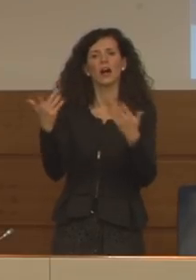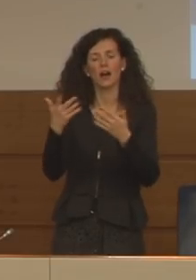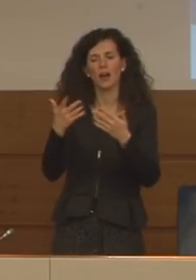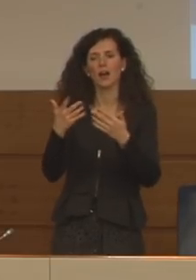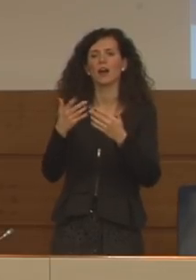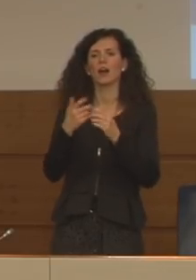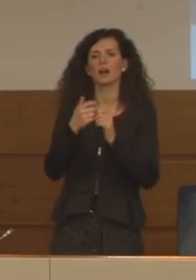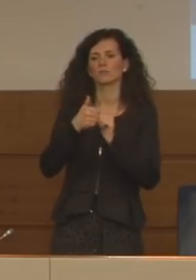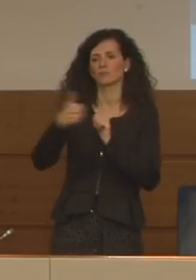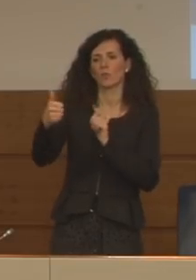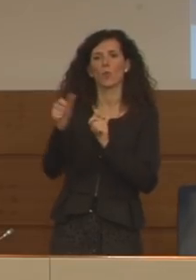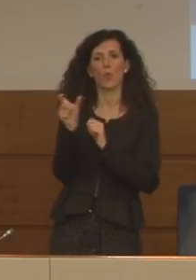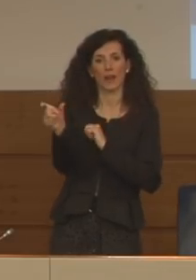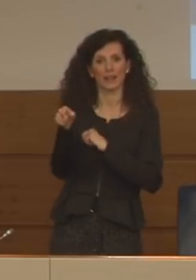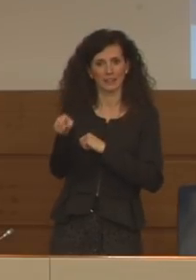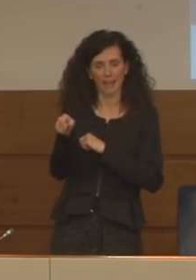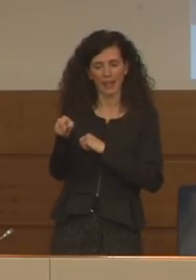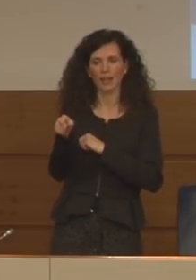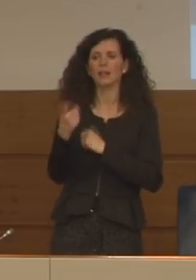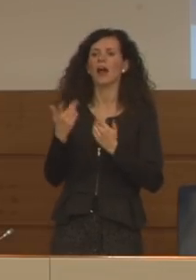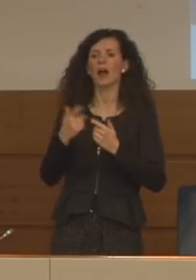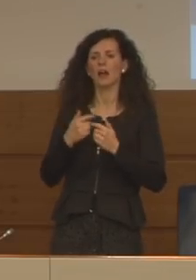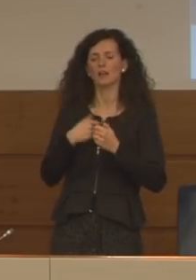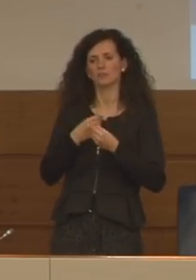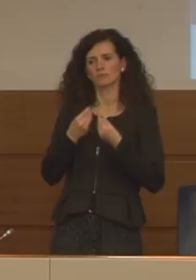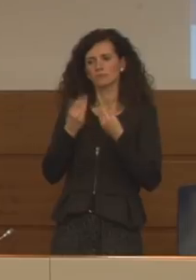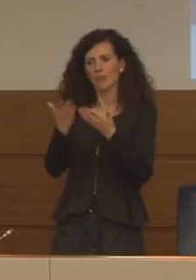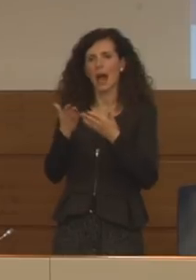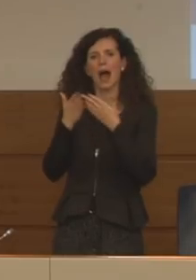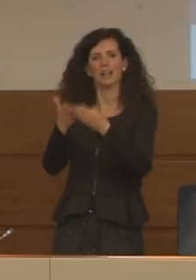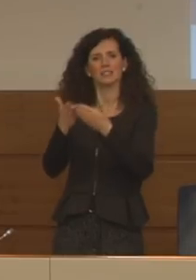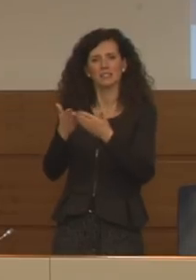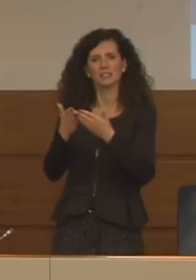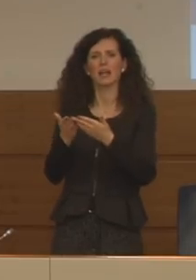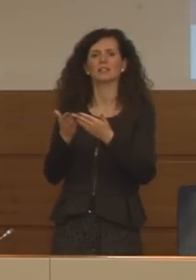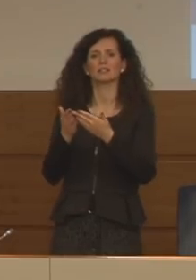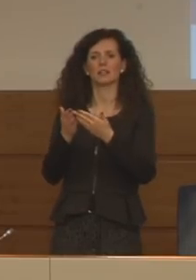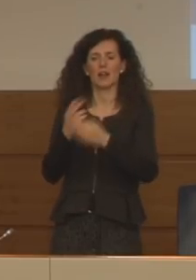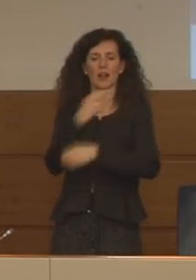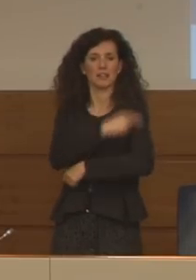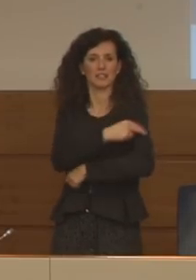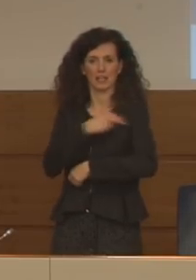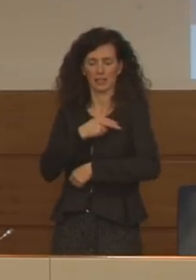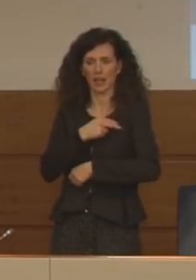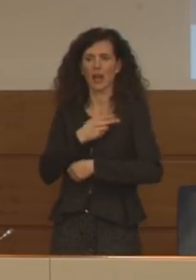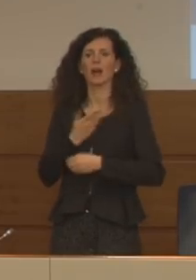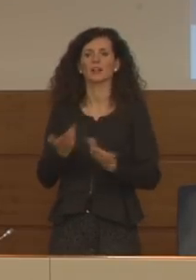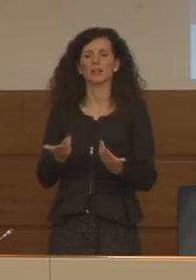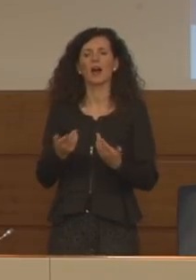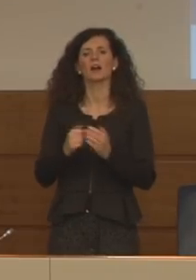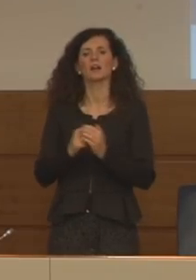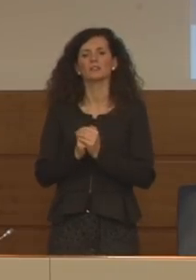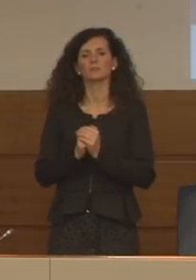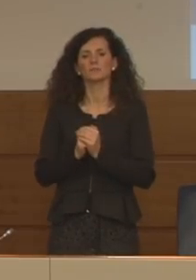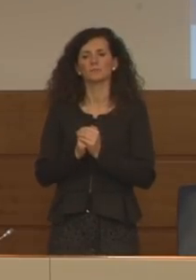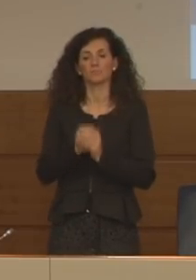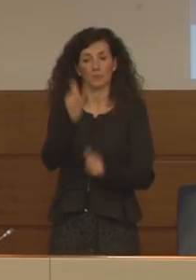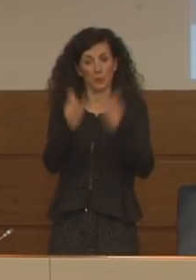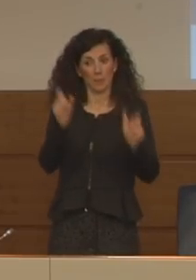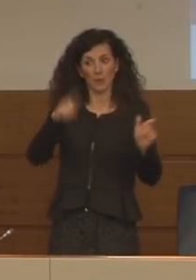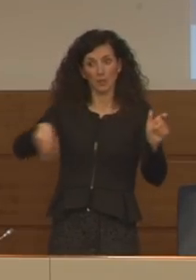che vengano in qualche modo seguite dalla struttura sanitaria impedendo loro naturalmente di